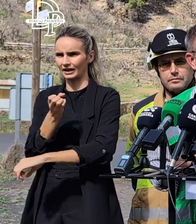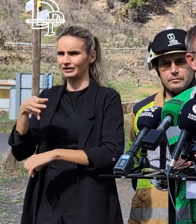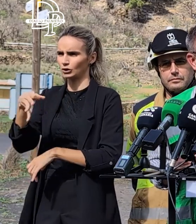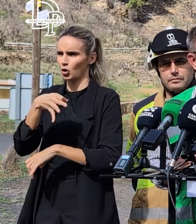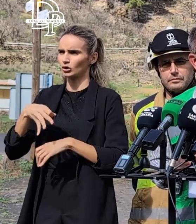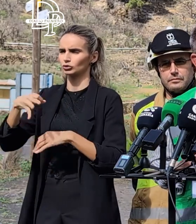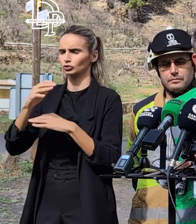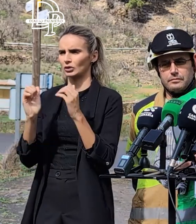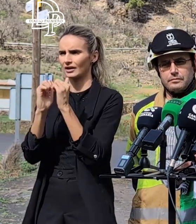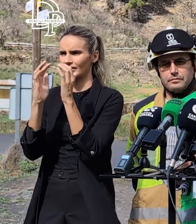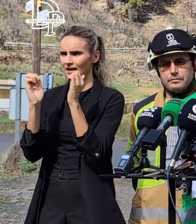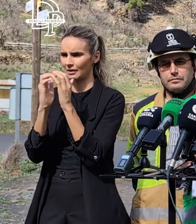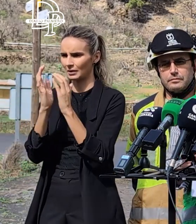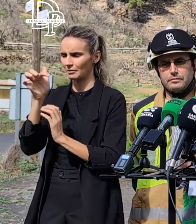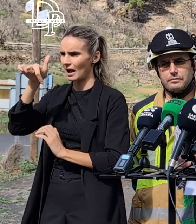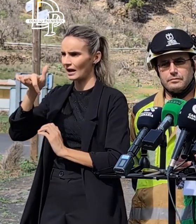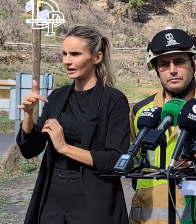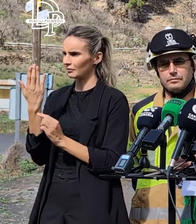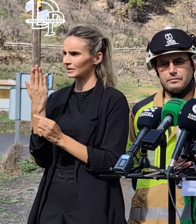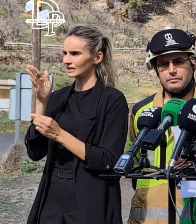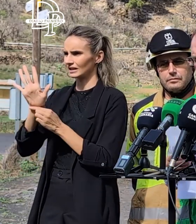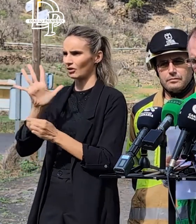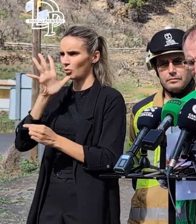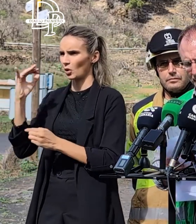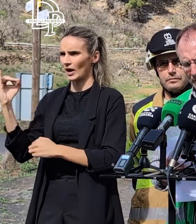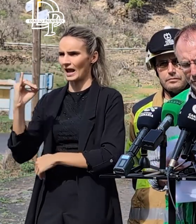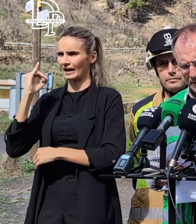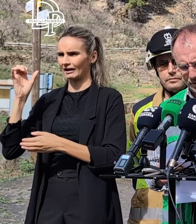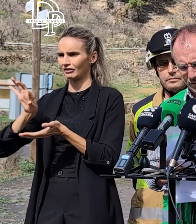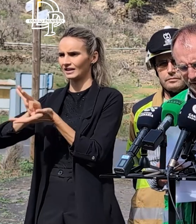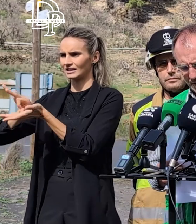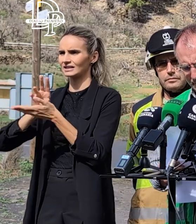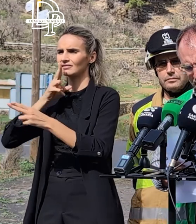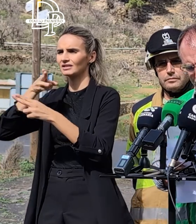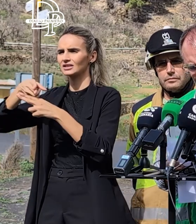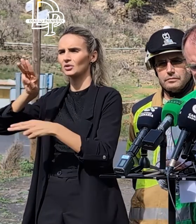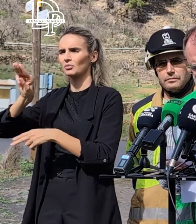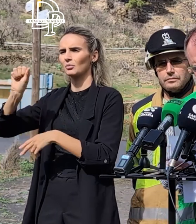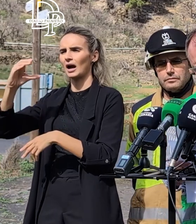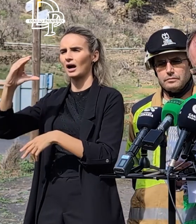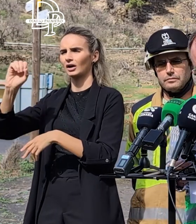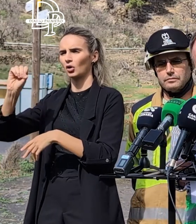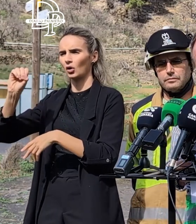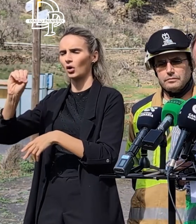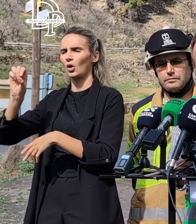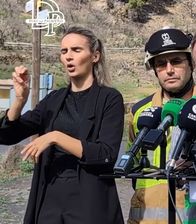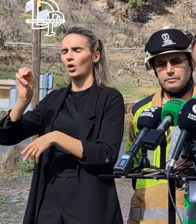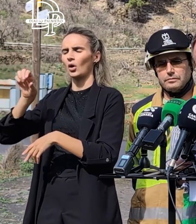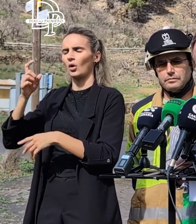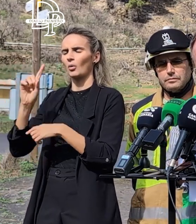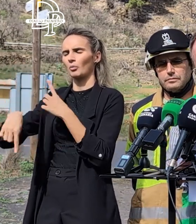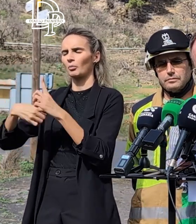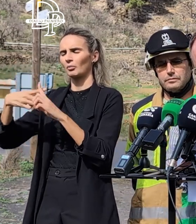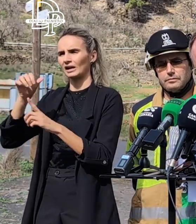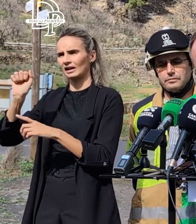Palma, aquí representado por el jefe de servicio Paco Prieto y también por